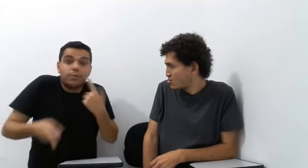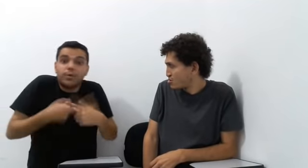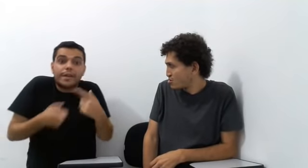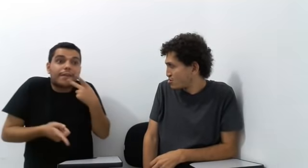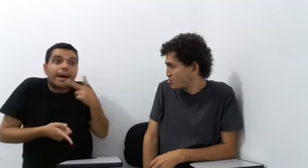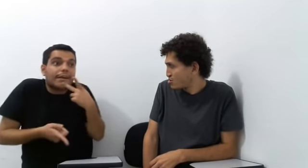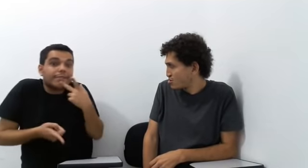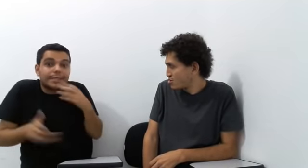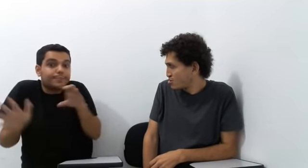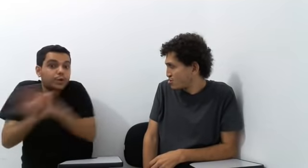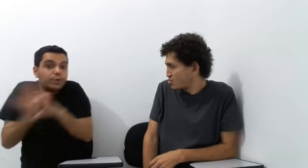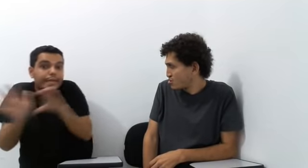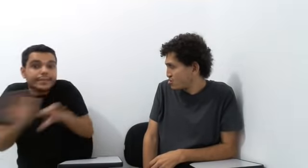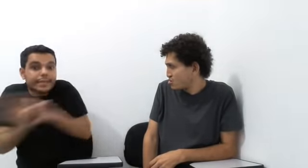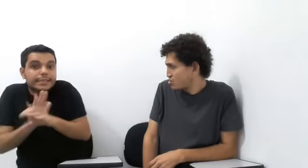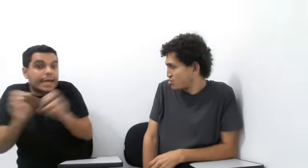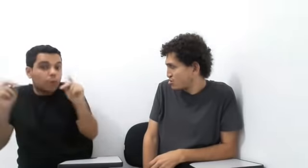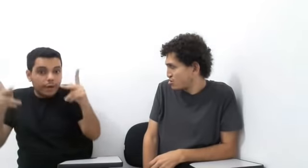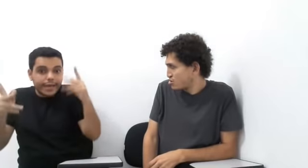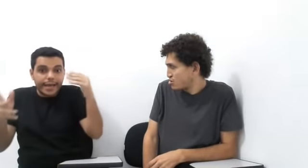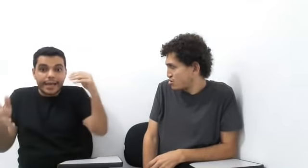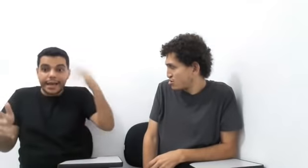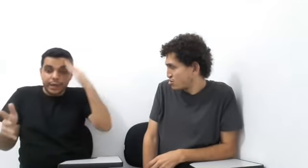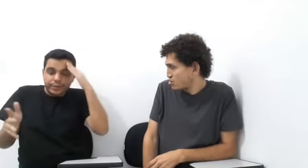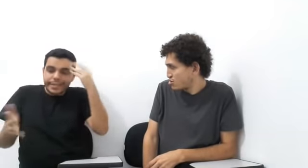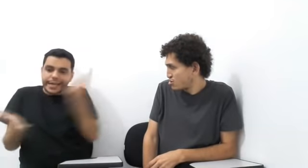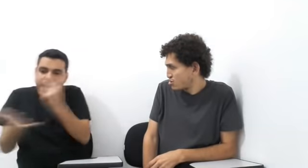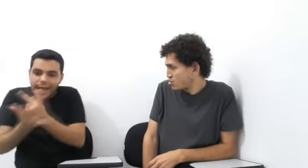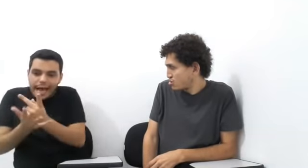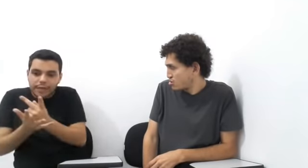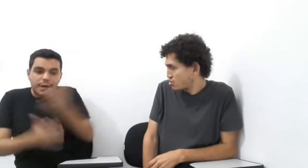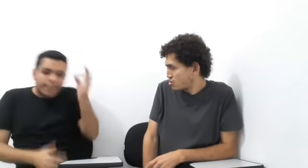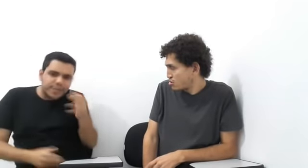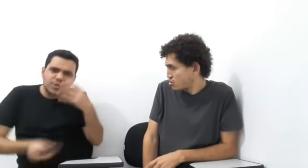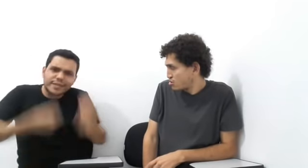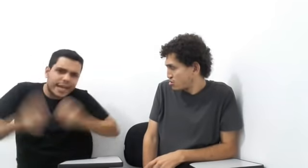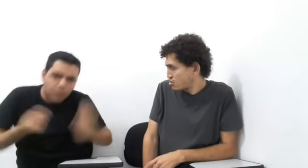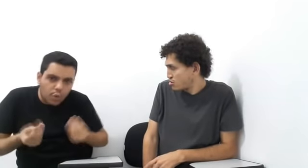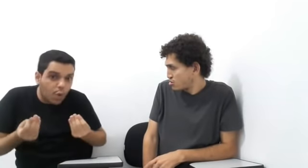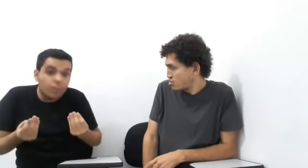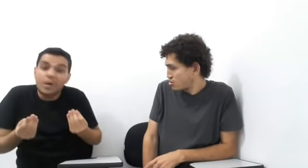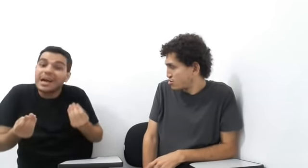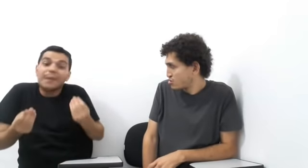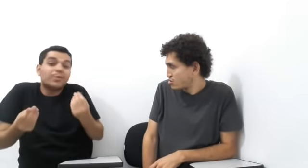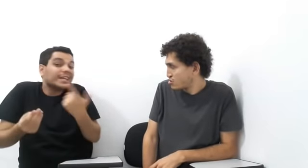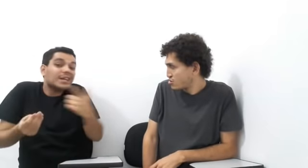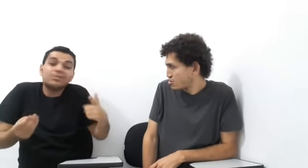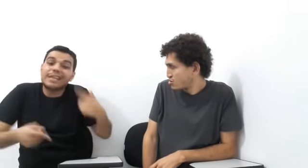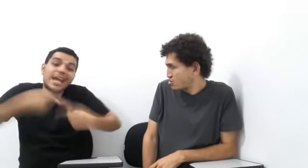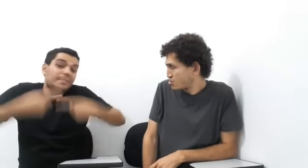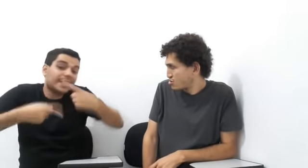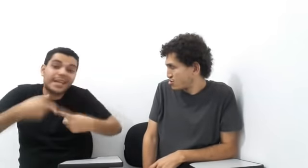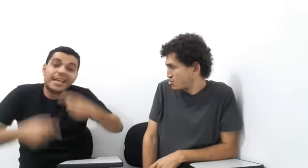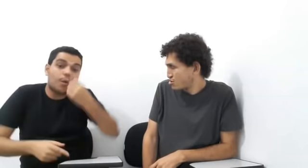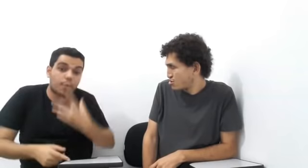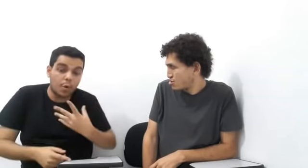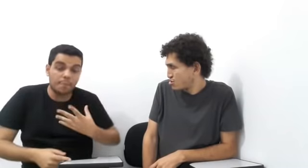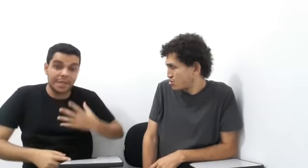porque falava assim, português sinalizado, ok, eu sei que está errado, mas o certo, como? Porque não tem material bom.